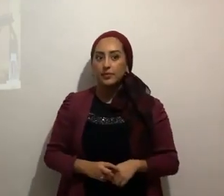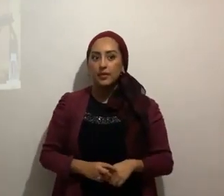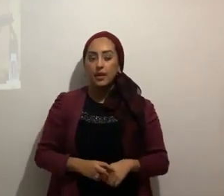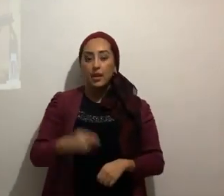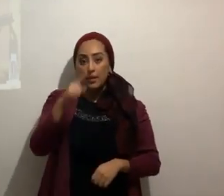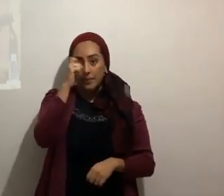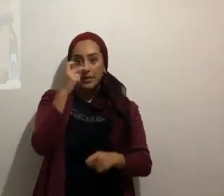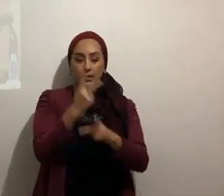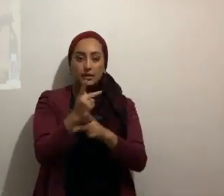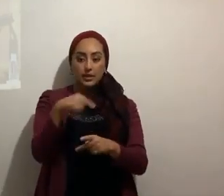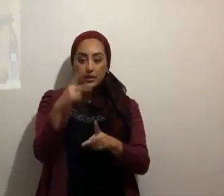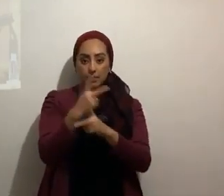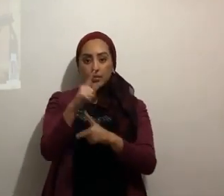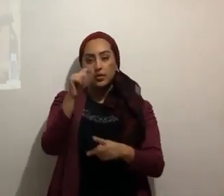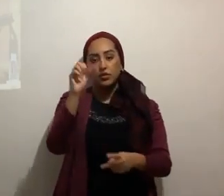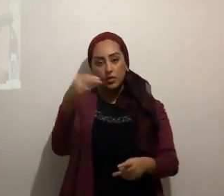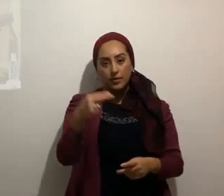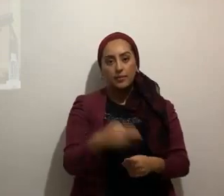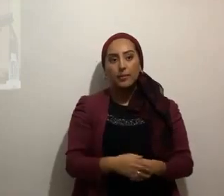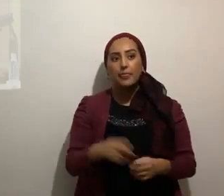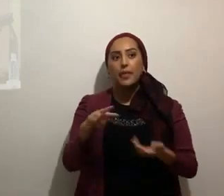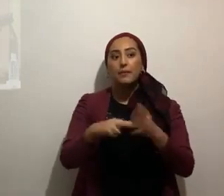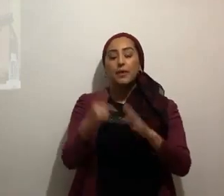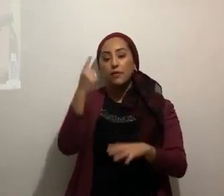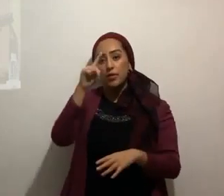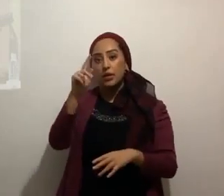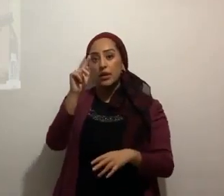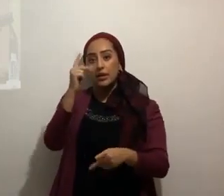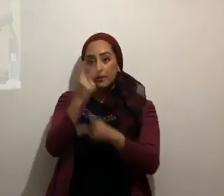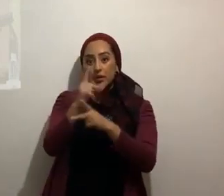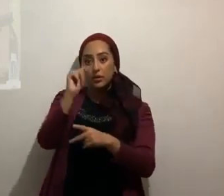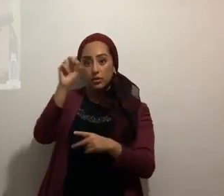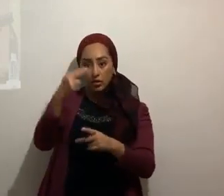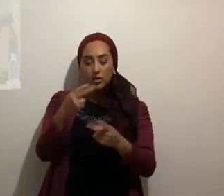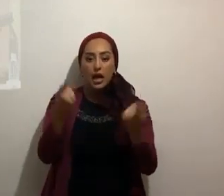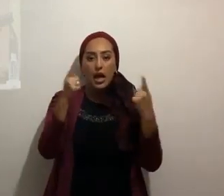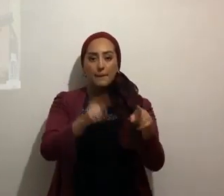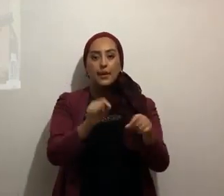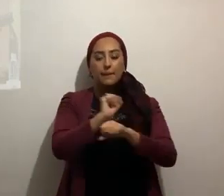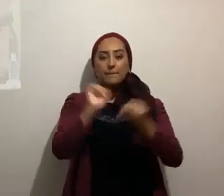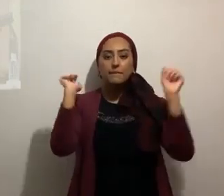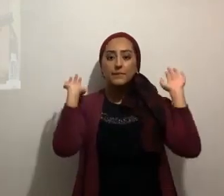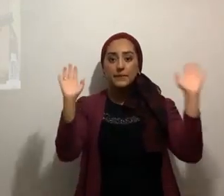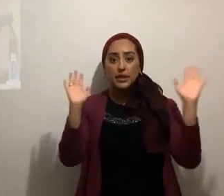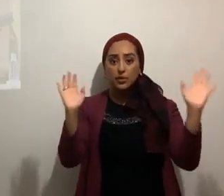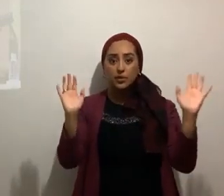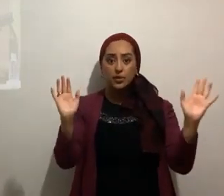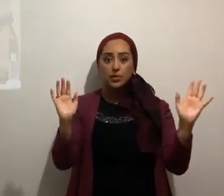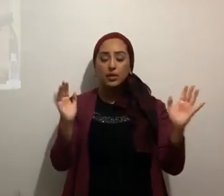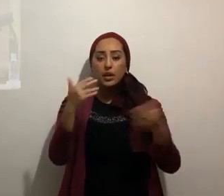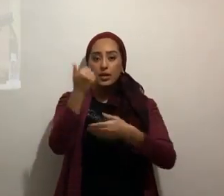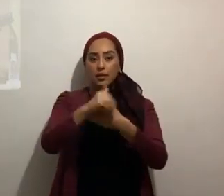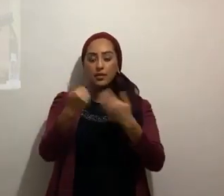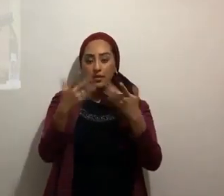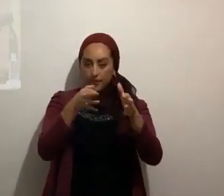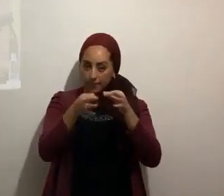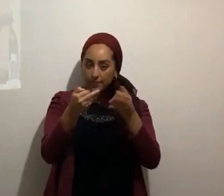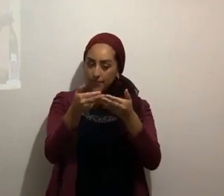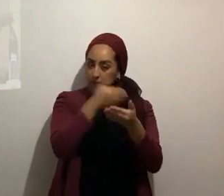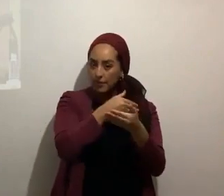porque guardaban Torah. Es decir, por guardar la Torah se dio el milagro del mar rojo y del maná, que ya